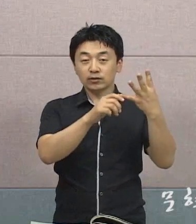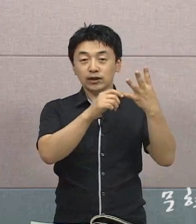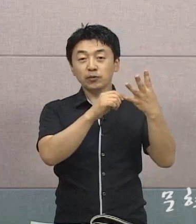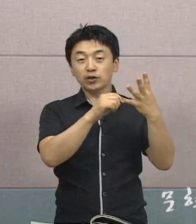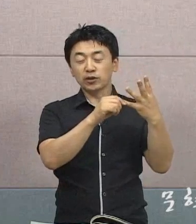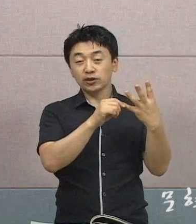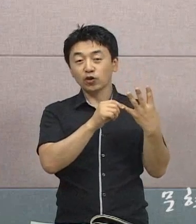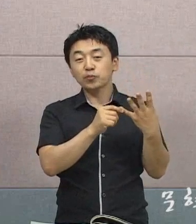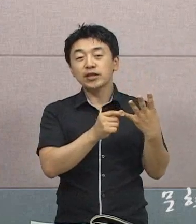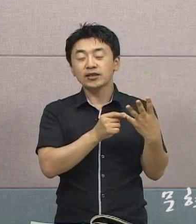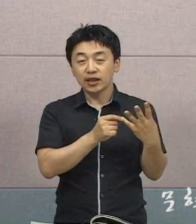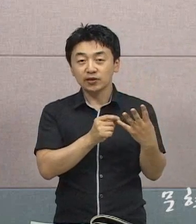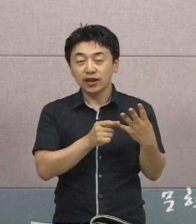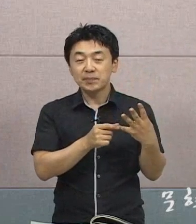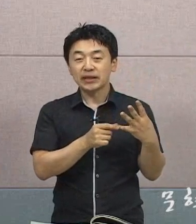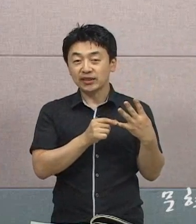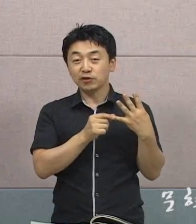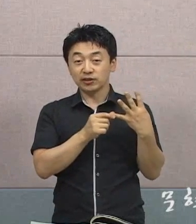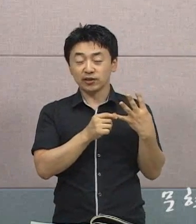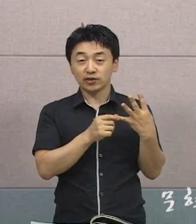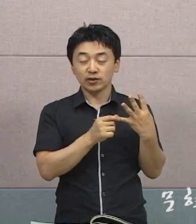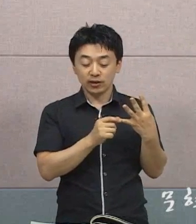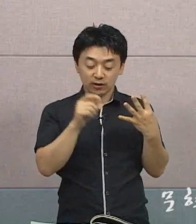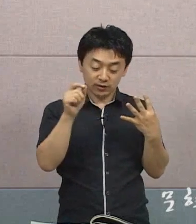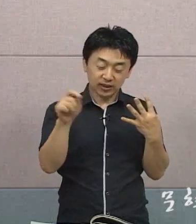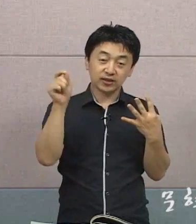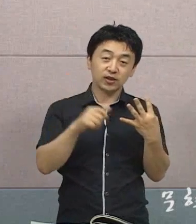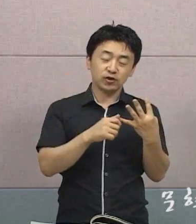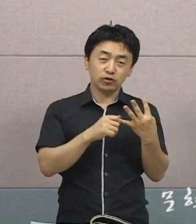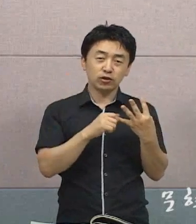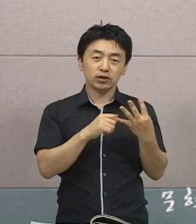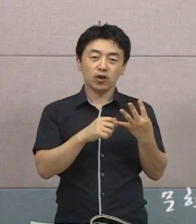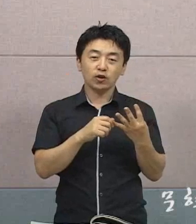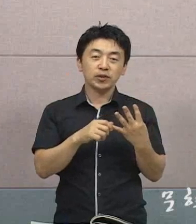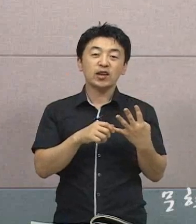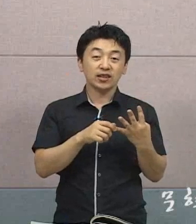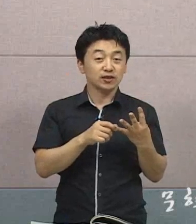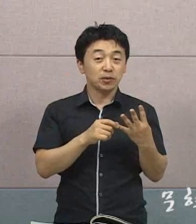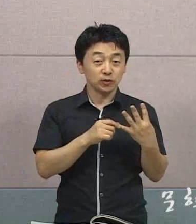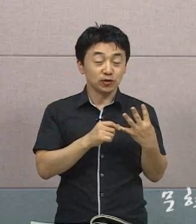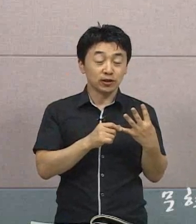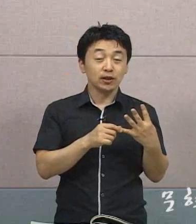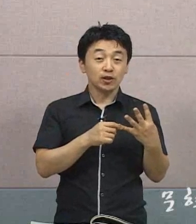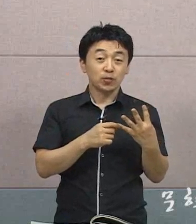네 번째에 속하는 어렵지 않은 단어인데 많이 사용하는 단어예요. 그래서 체크는 해두시고요. 그렇게 어렵게 생각하시지 마시고 그냥